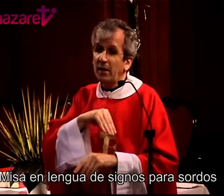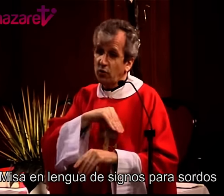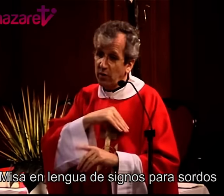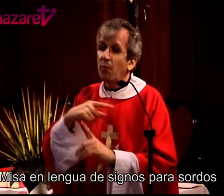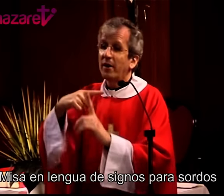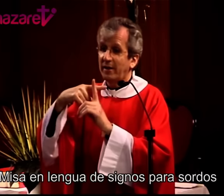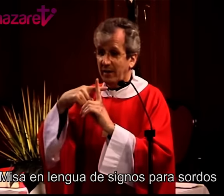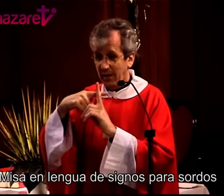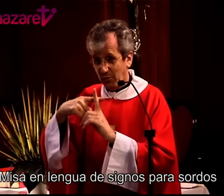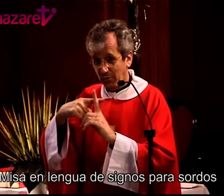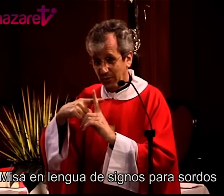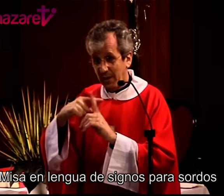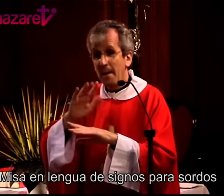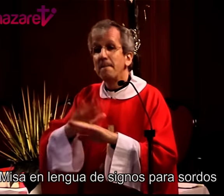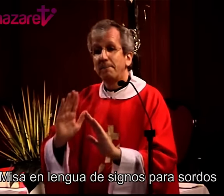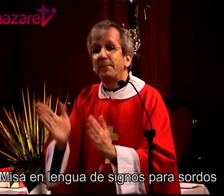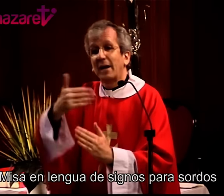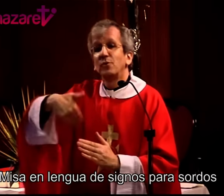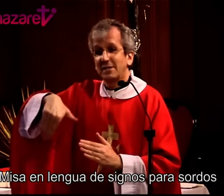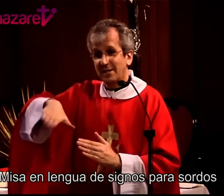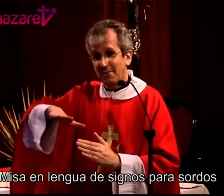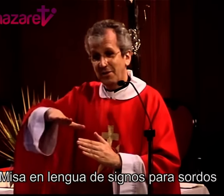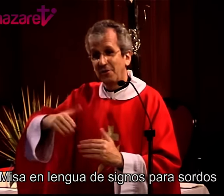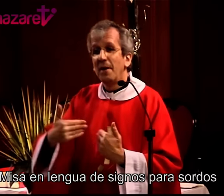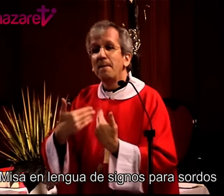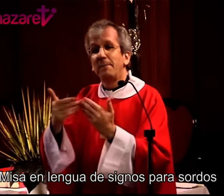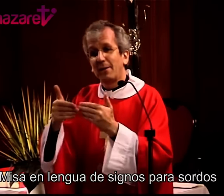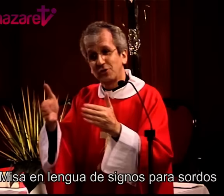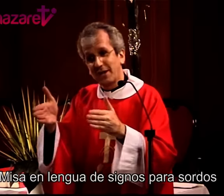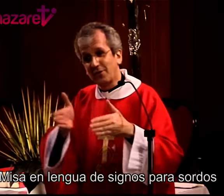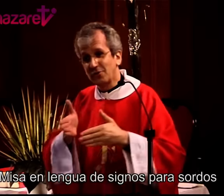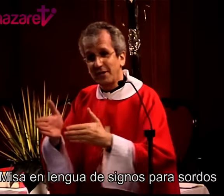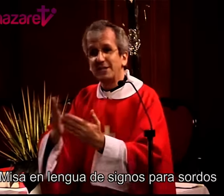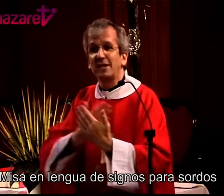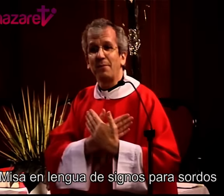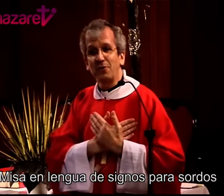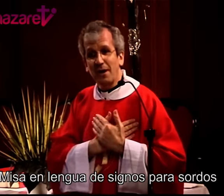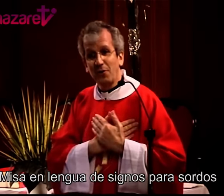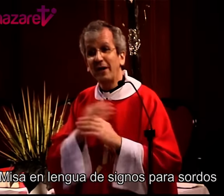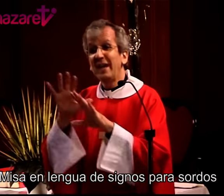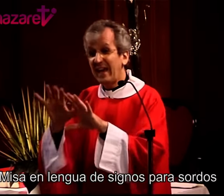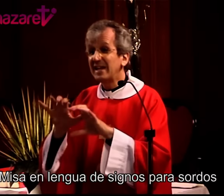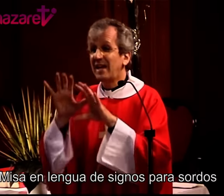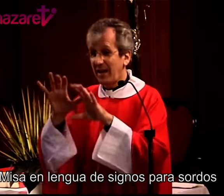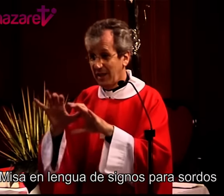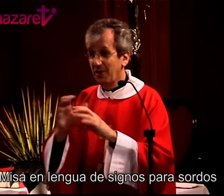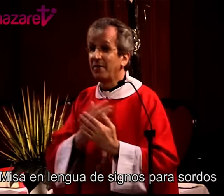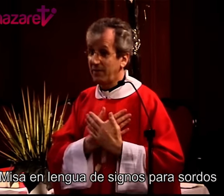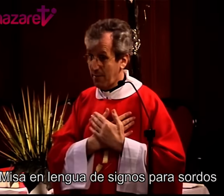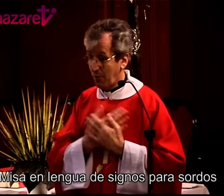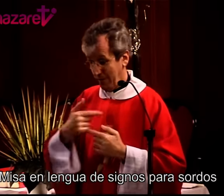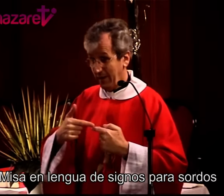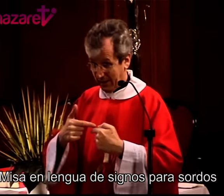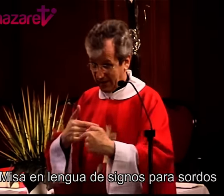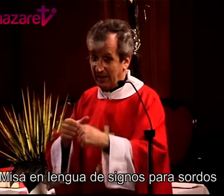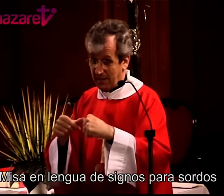muerte y una muerte de cruz para nuestra salvación, para mostrarnos ese camino de amor, esa lección de